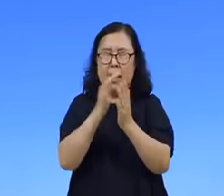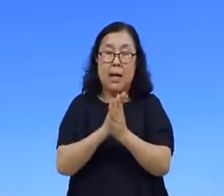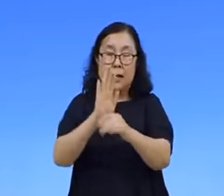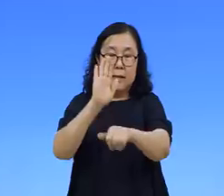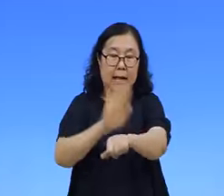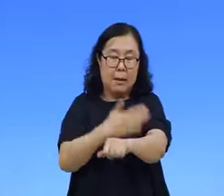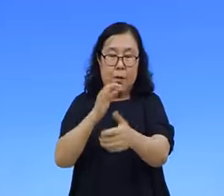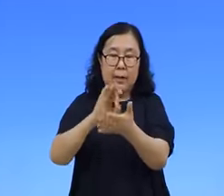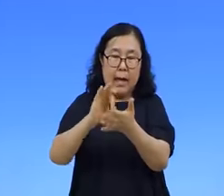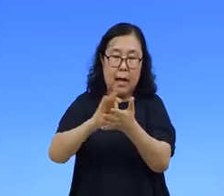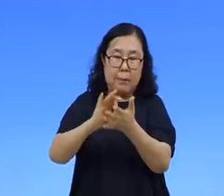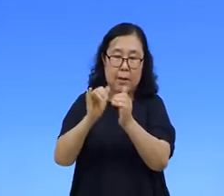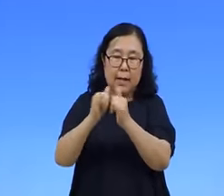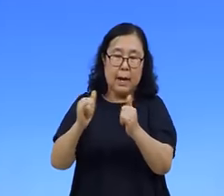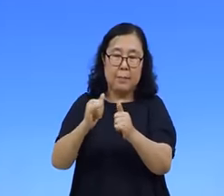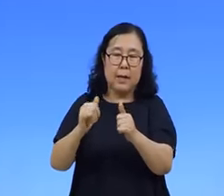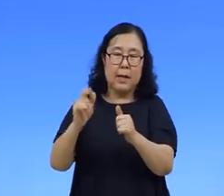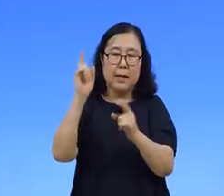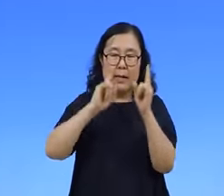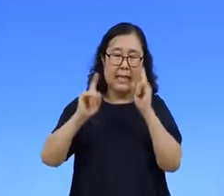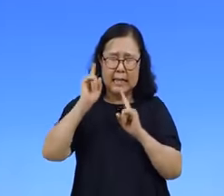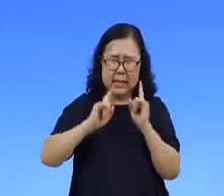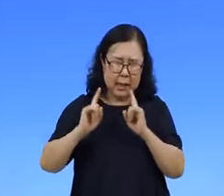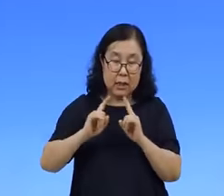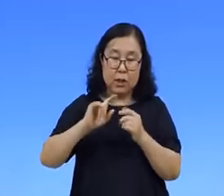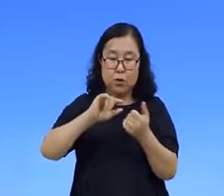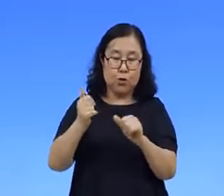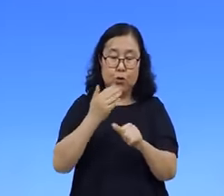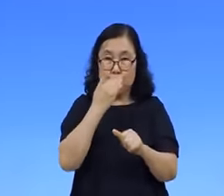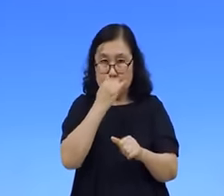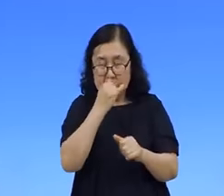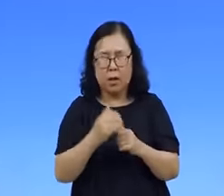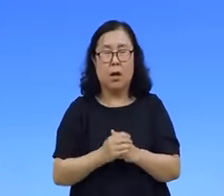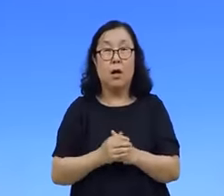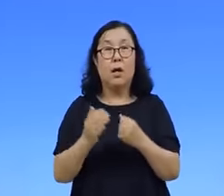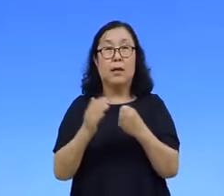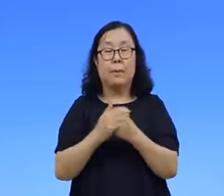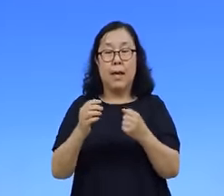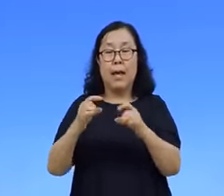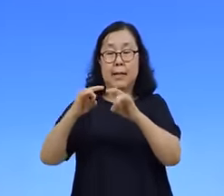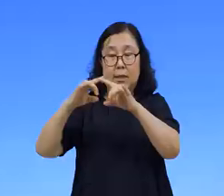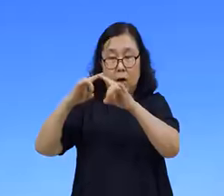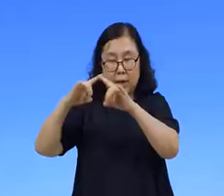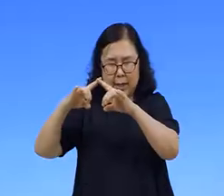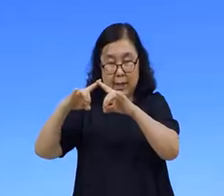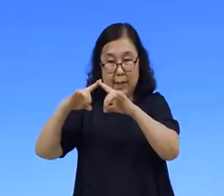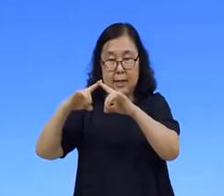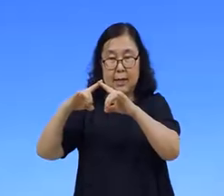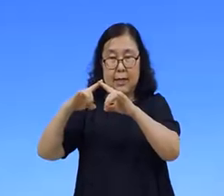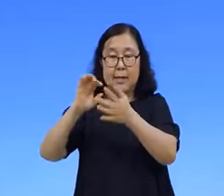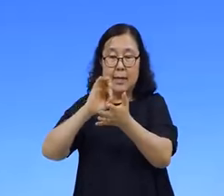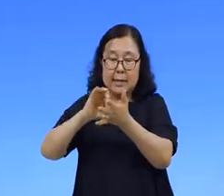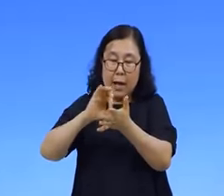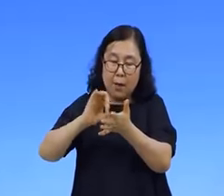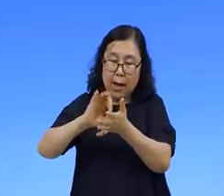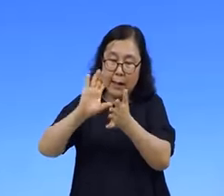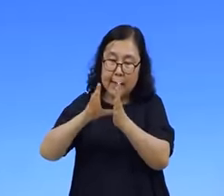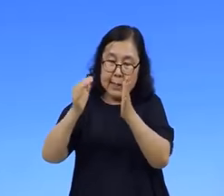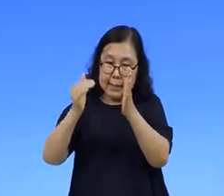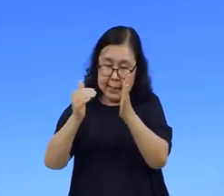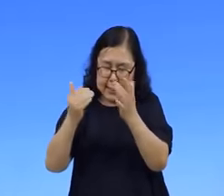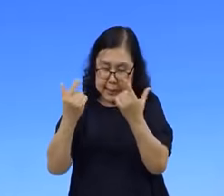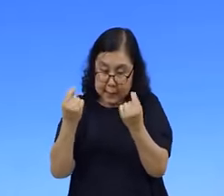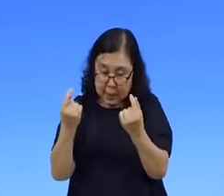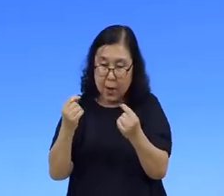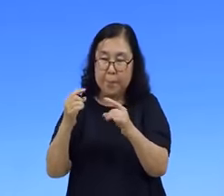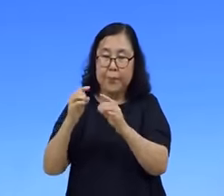사람이 다치거나 죽을 수도 있지. 그러니까 전기를 다룰 때처럼 우리는 인간을 위해서 분노를 현명하게 사용하는